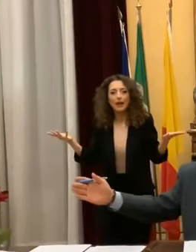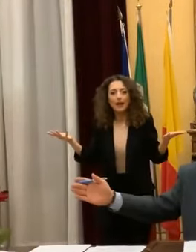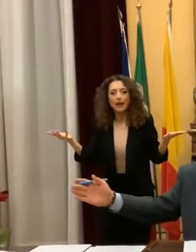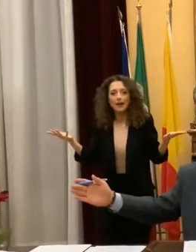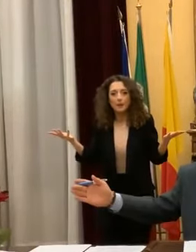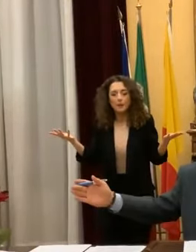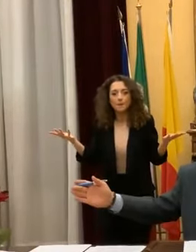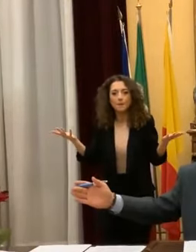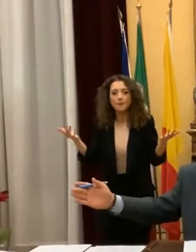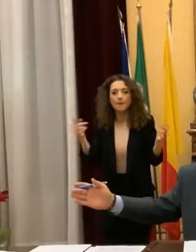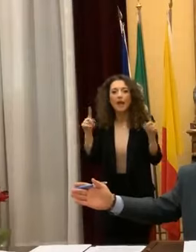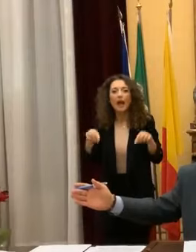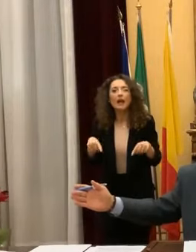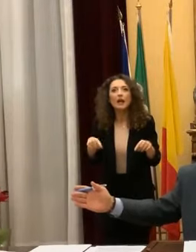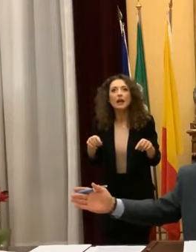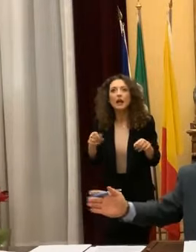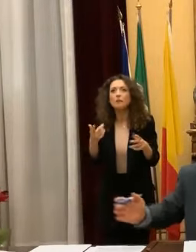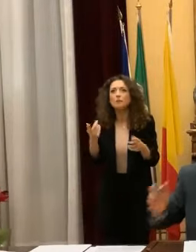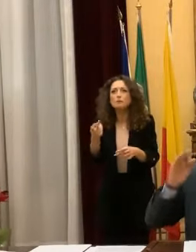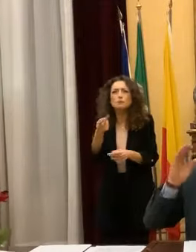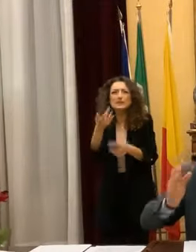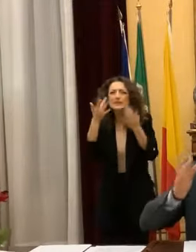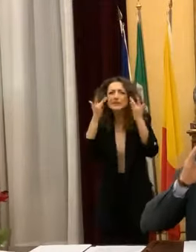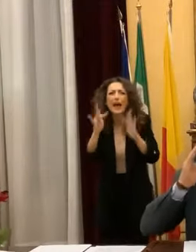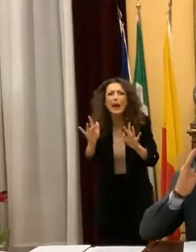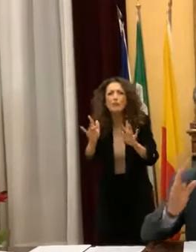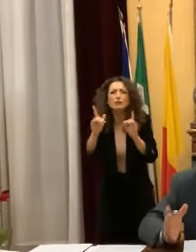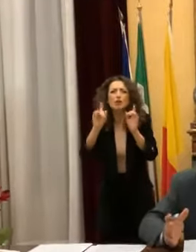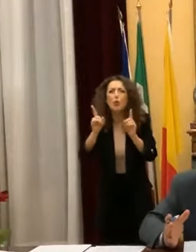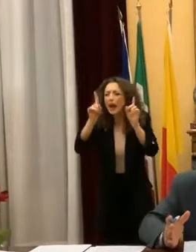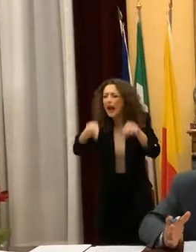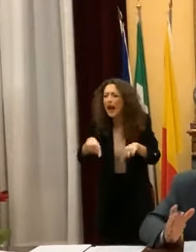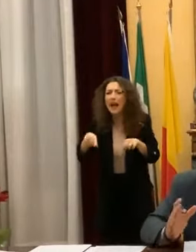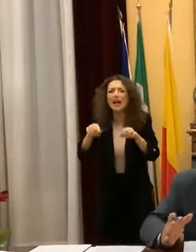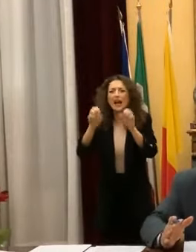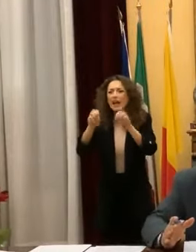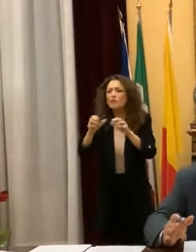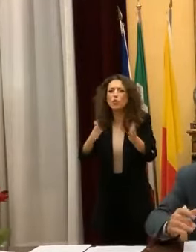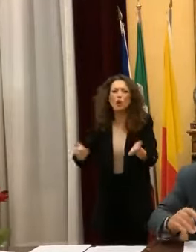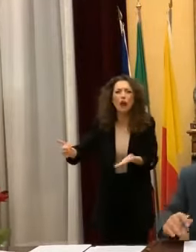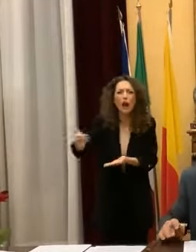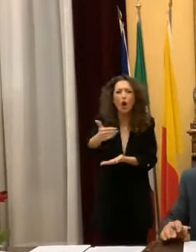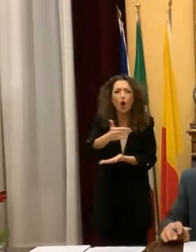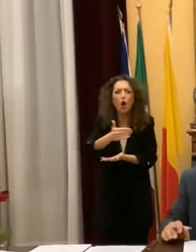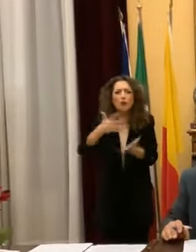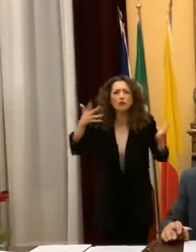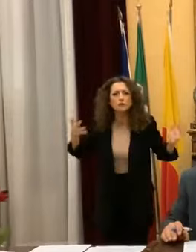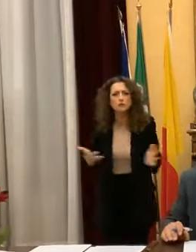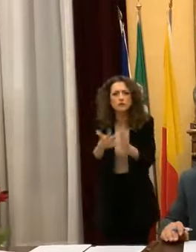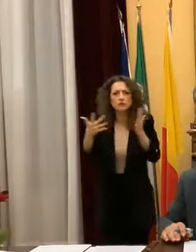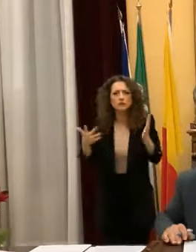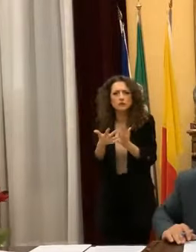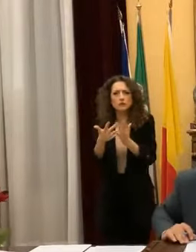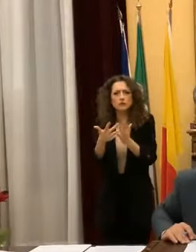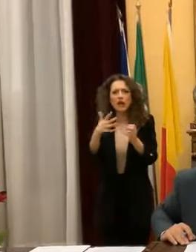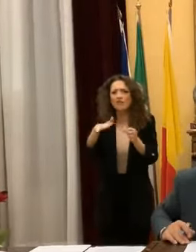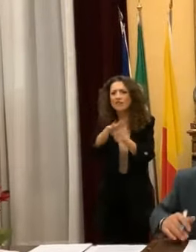dove anche l'operazione più banale, la raccolta dei rifiuti delle famiglie che avevano